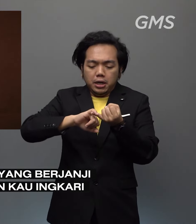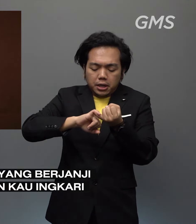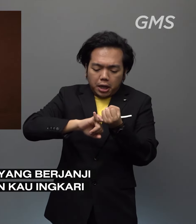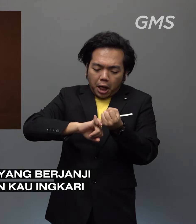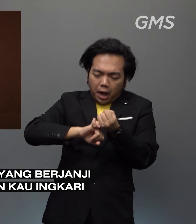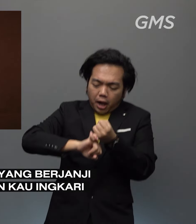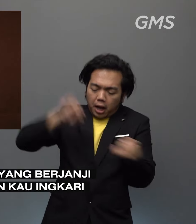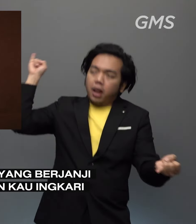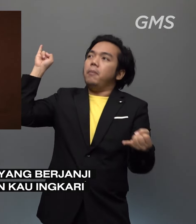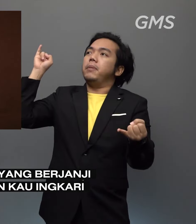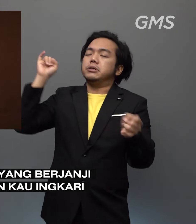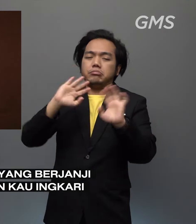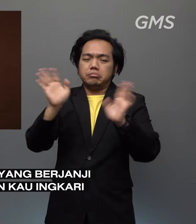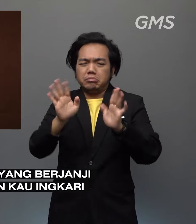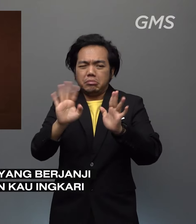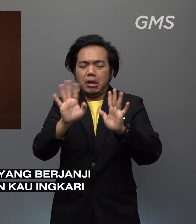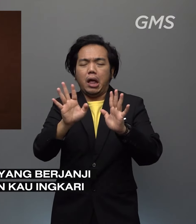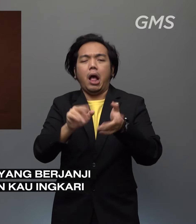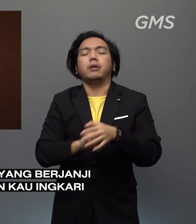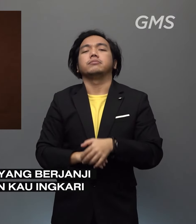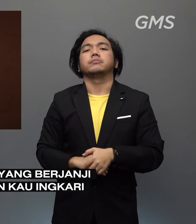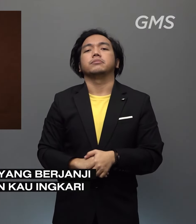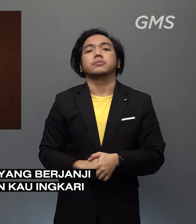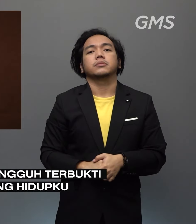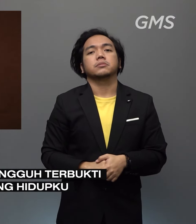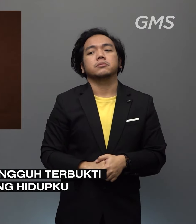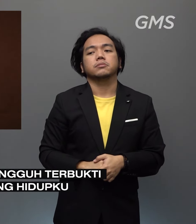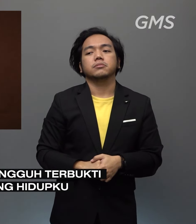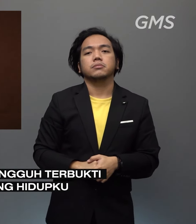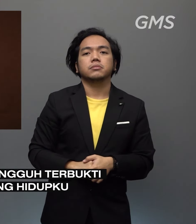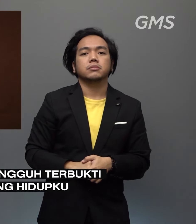sekalipun kau ingkari